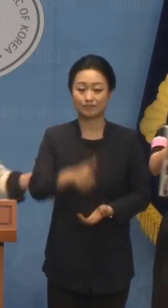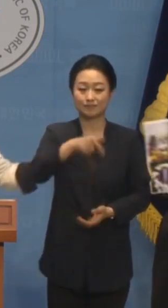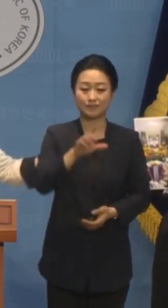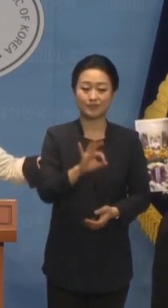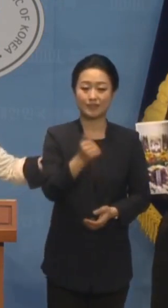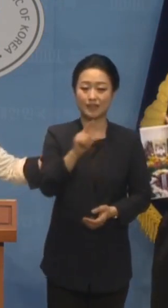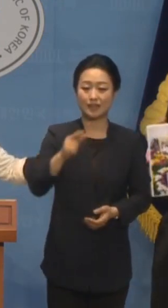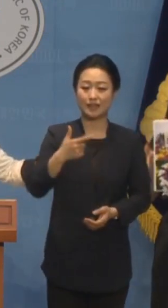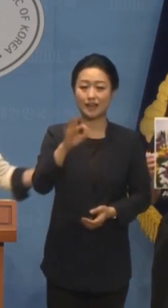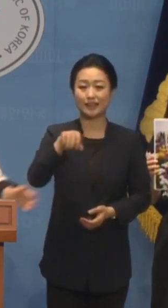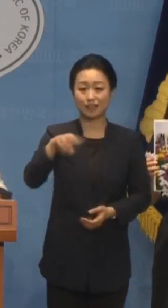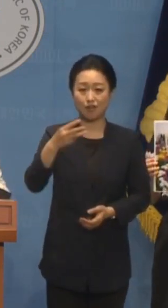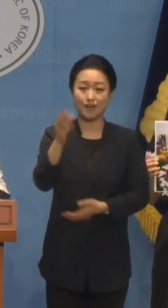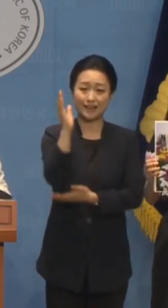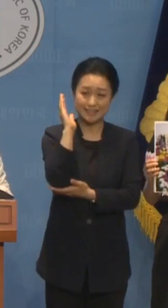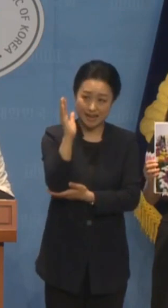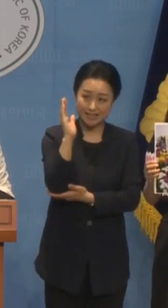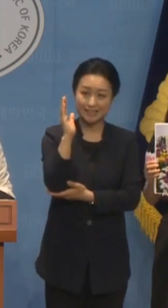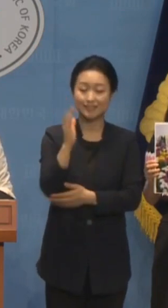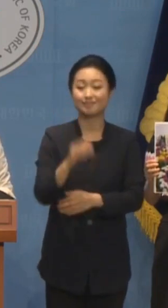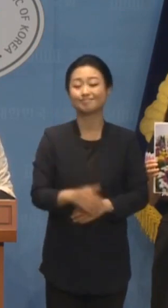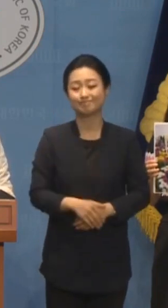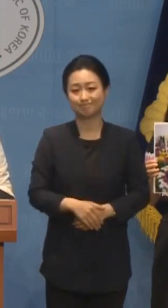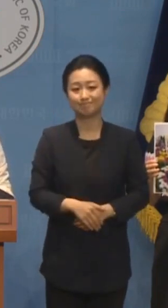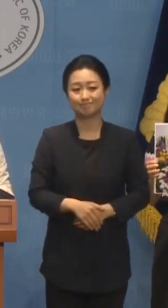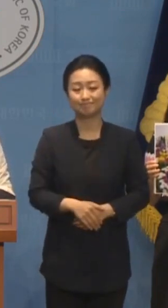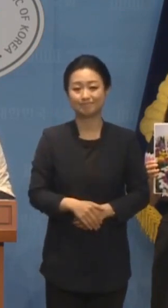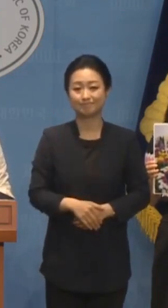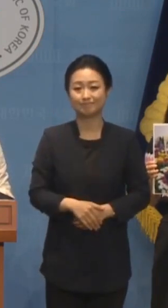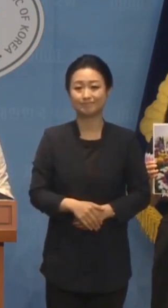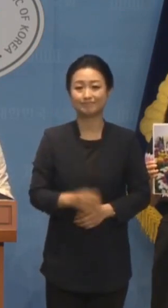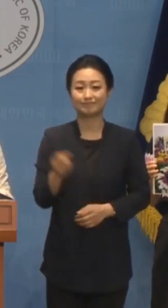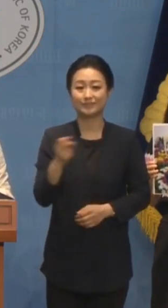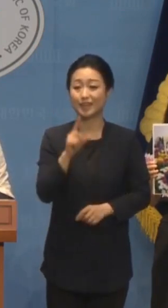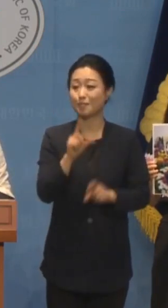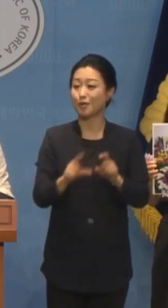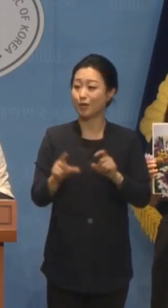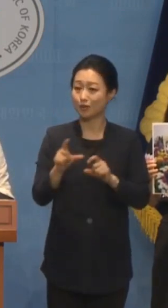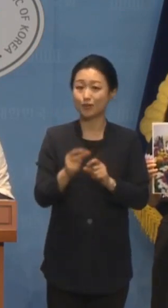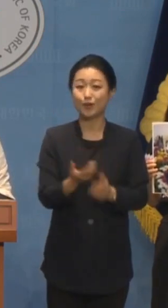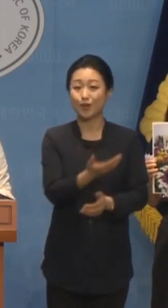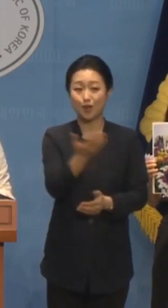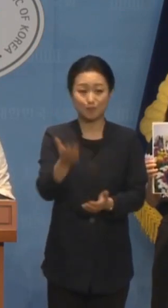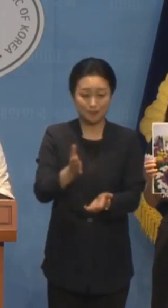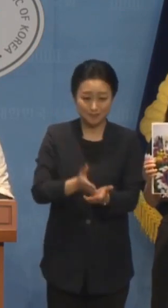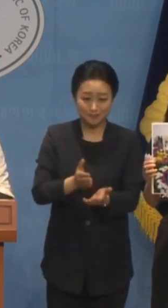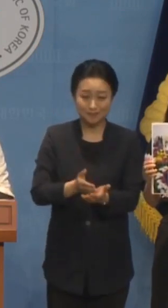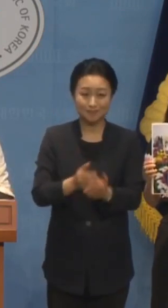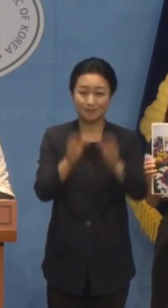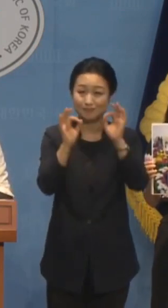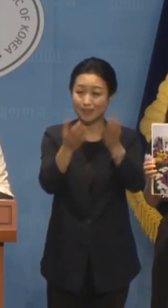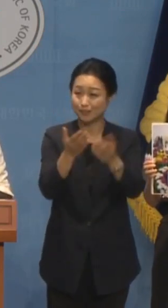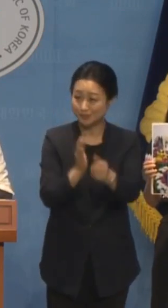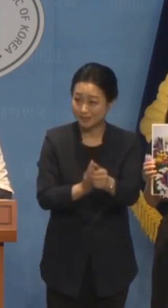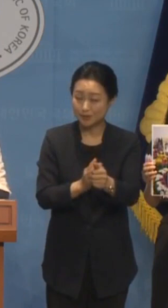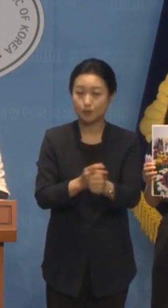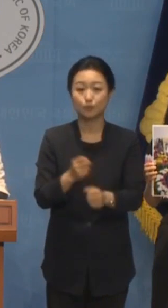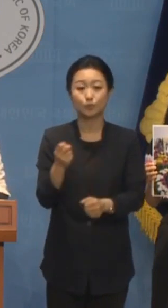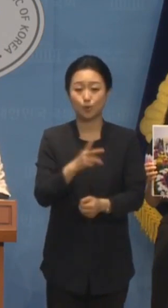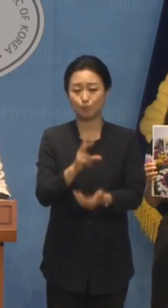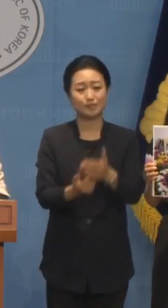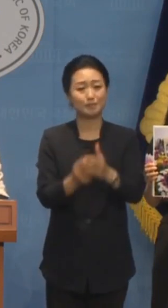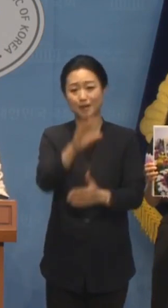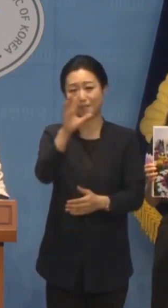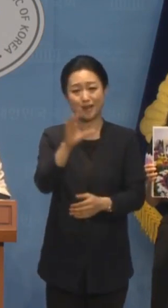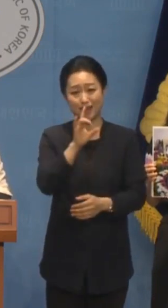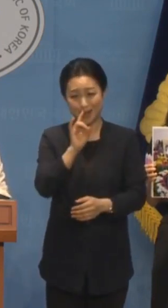강한월 씨의 이야기가 나왔습니다. 다시 한번 여러분 보도 많이 해주시고 더 이상 이런 아픈 일이 없게